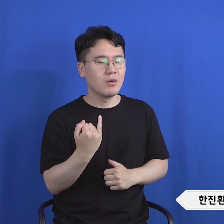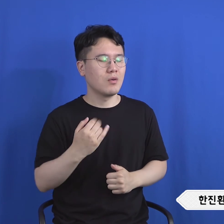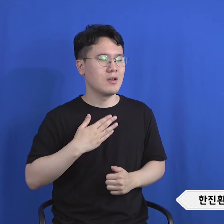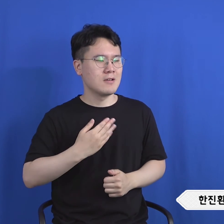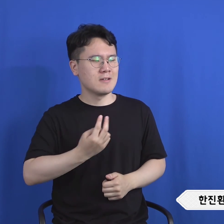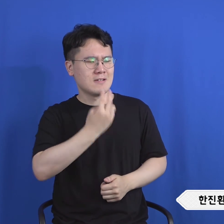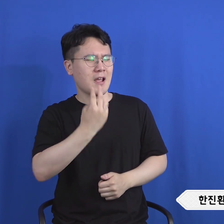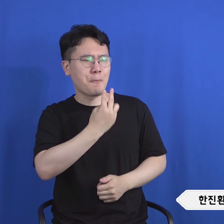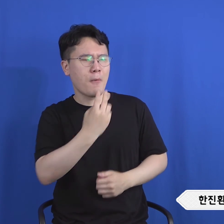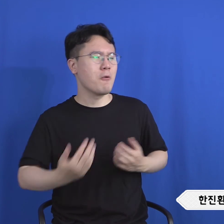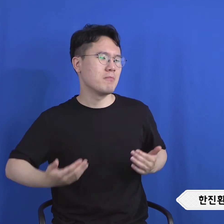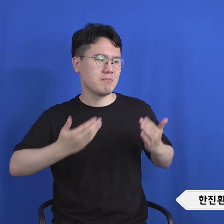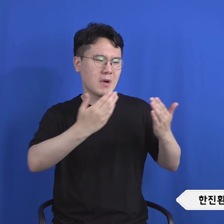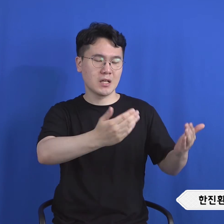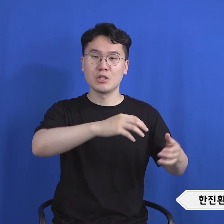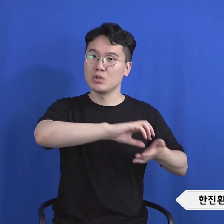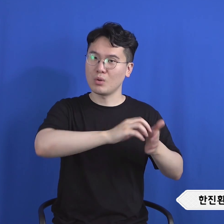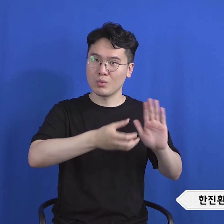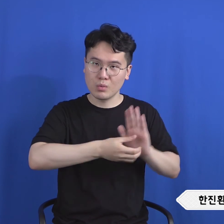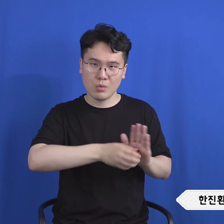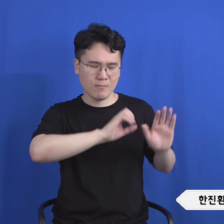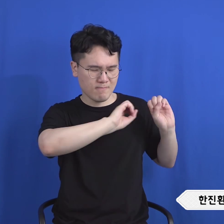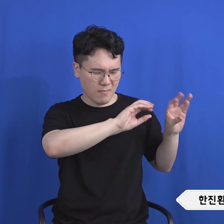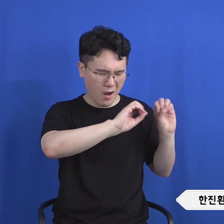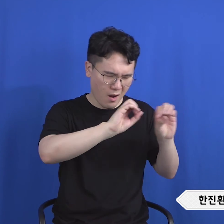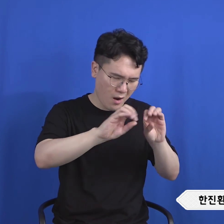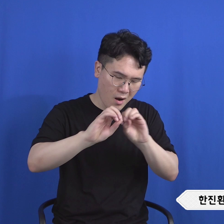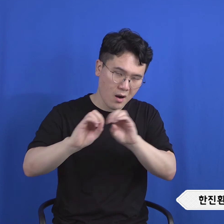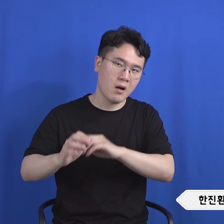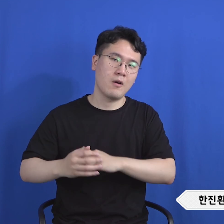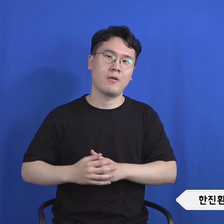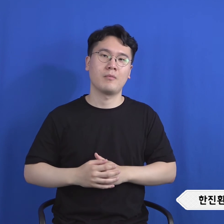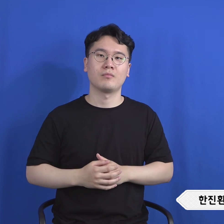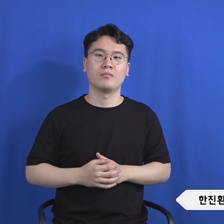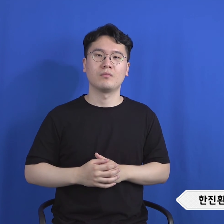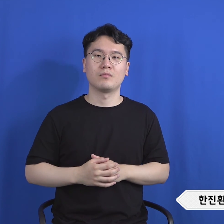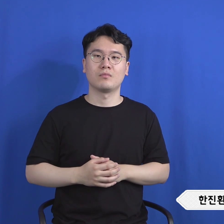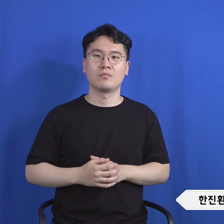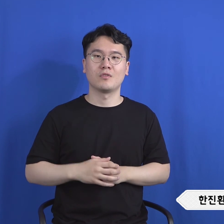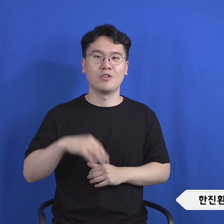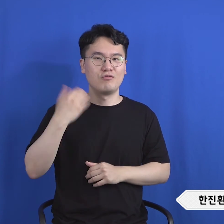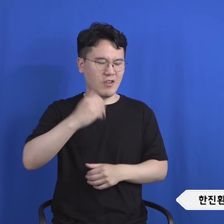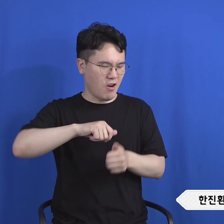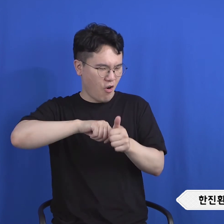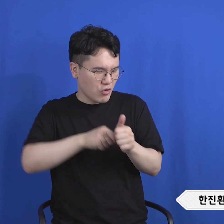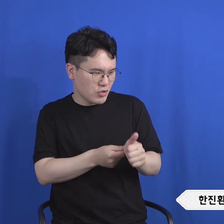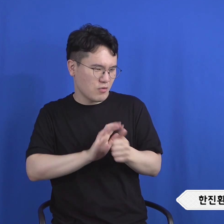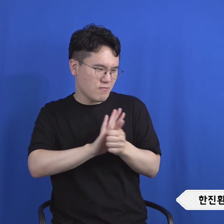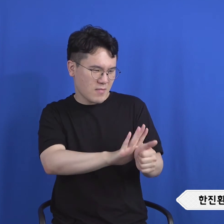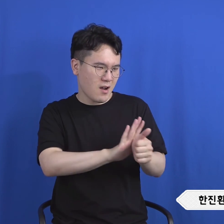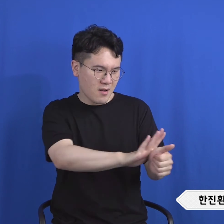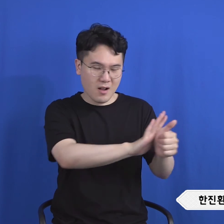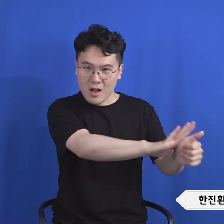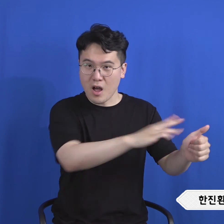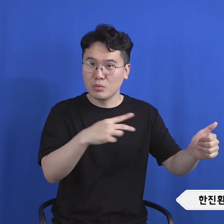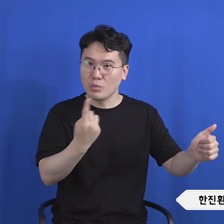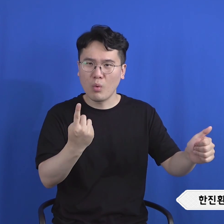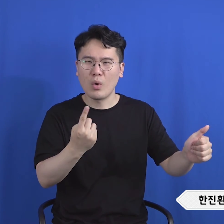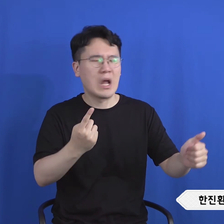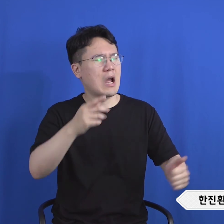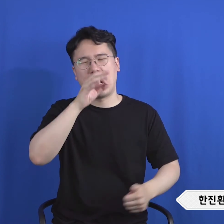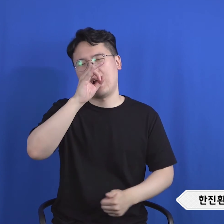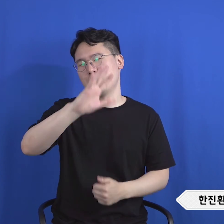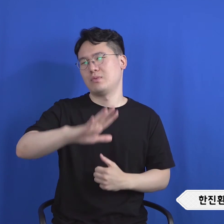쏟아보면서 자기 생명까지 바칩니까? 누가 뭐 하라고 등을 천번만 뭐 떠밀어도 그렇게 못할 겁니다.